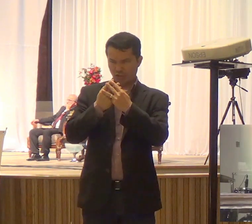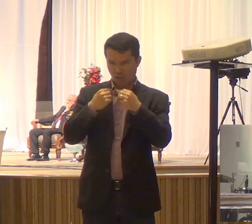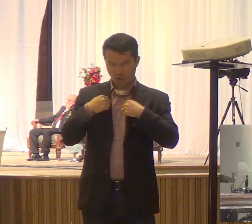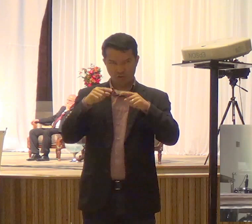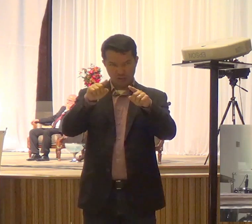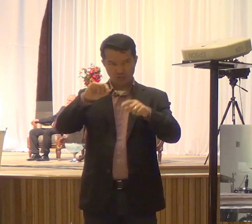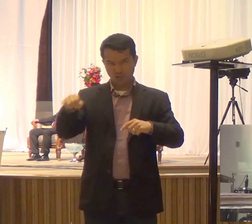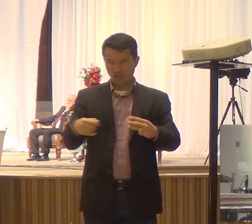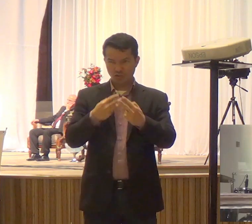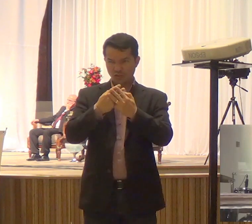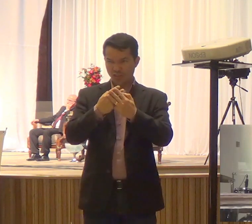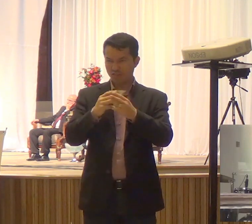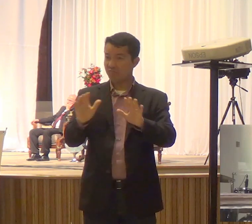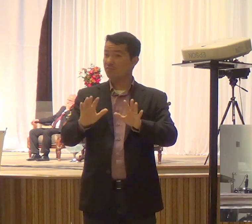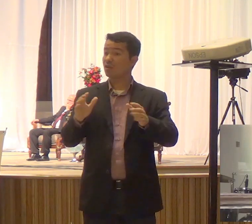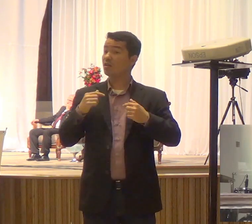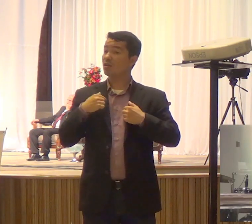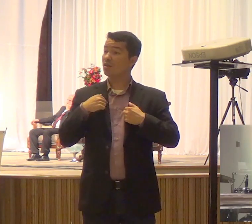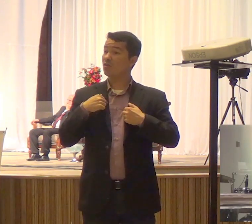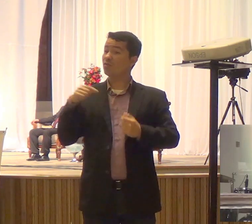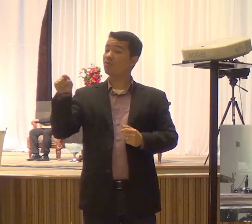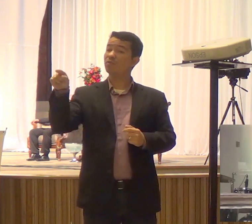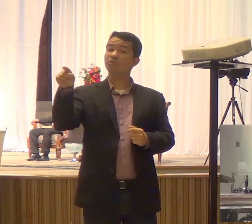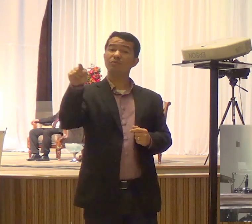mas que é você e eu.